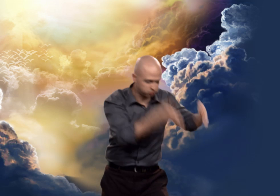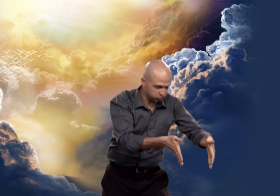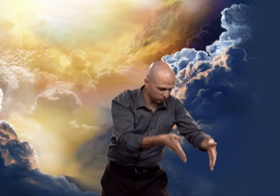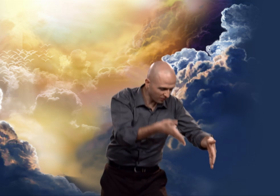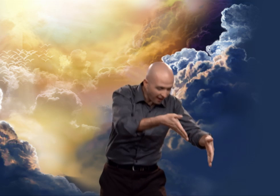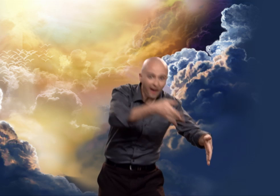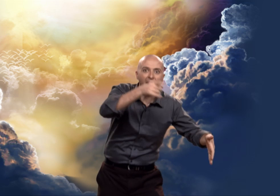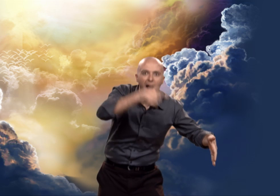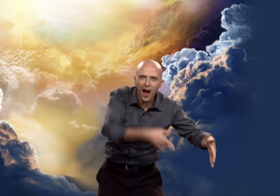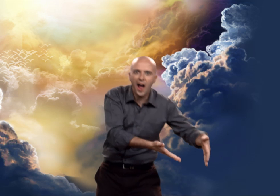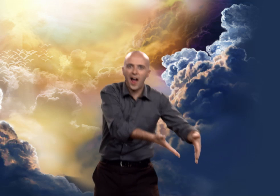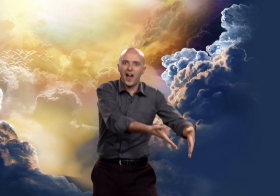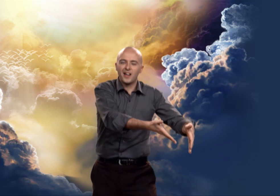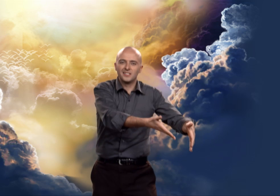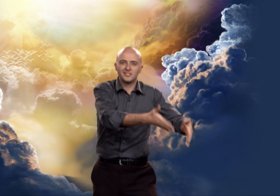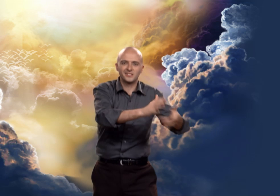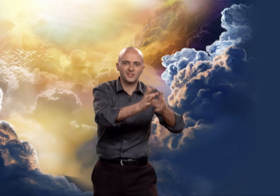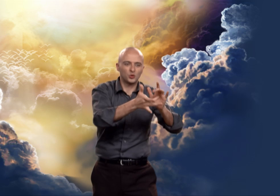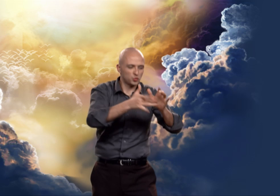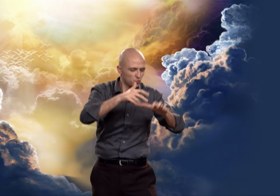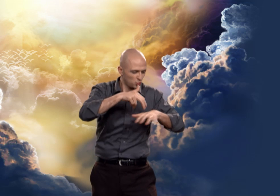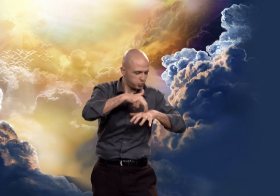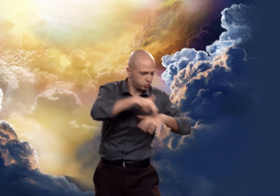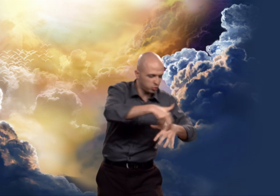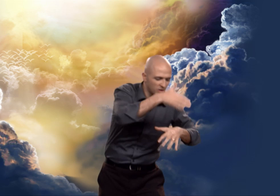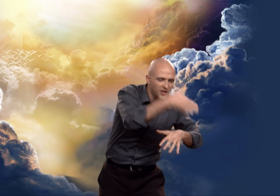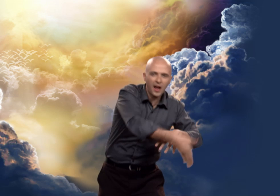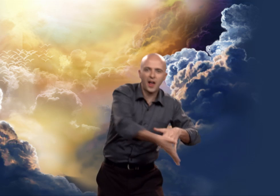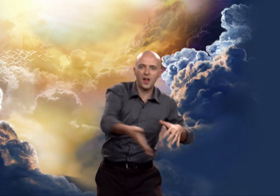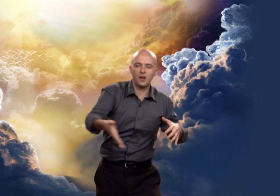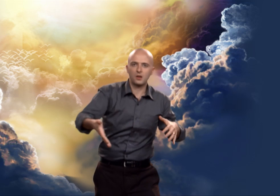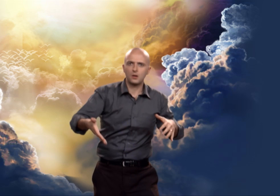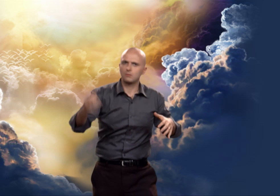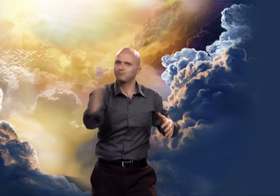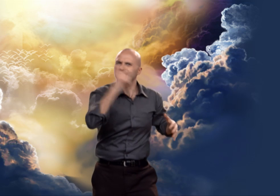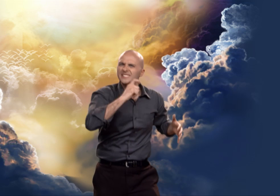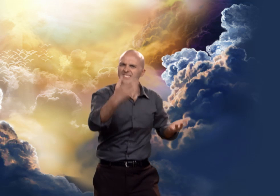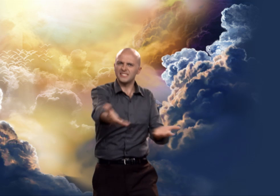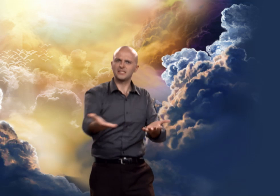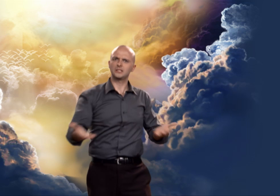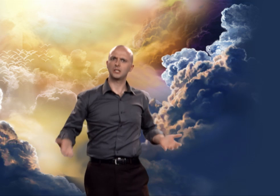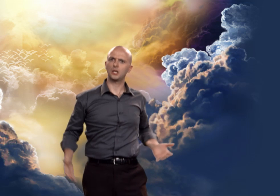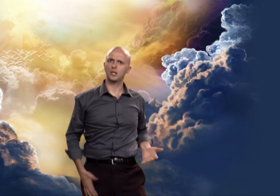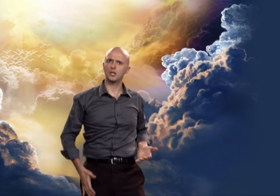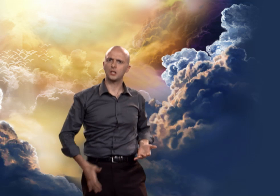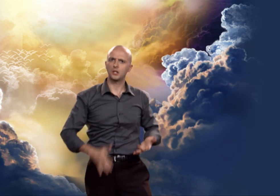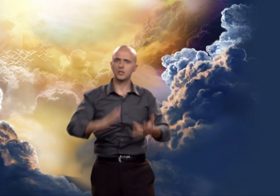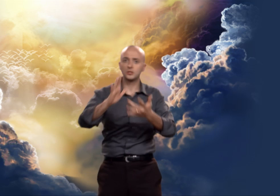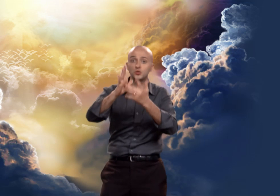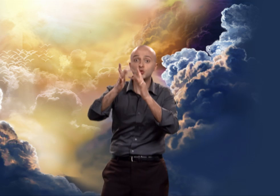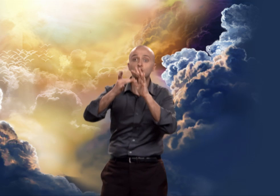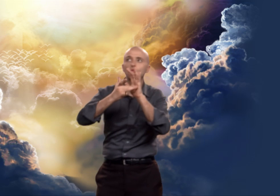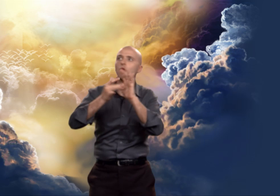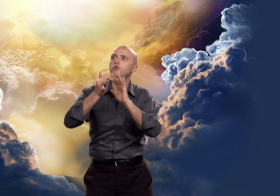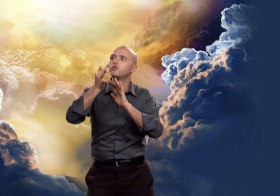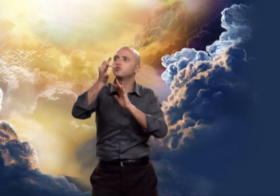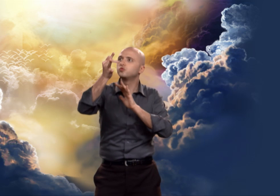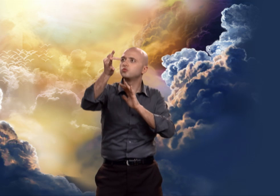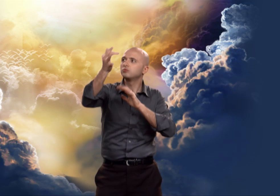e morrer na fria sombra. A atitude dessas pessoas será uma constante testemunha contra elas mesmas.